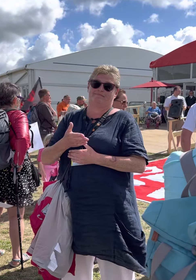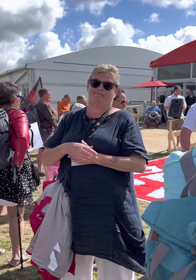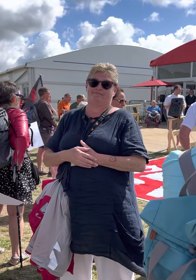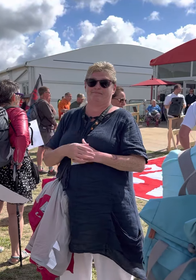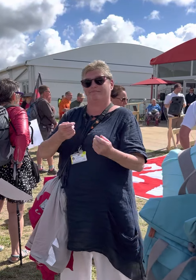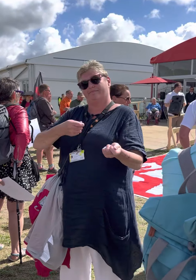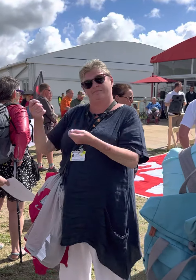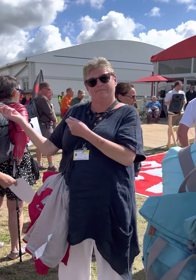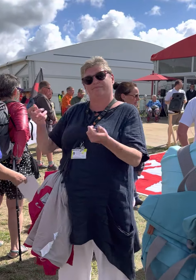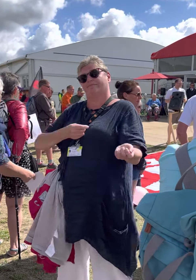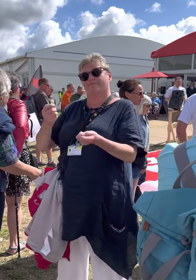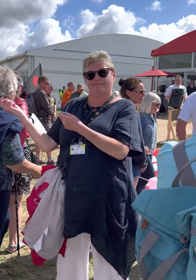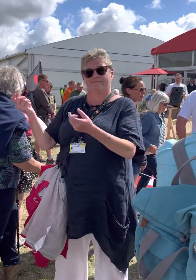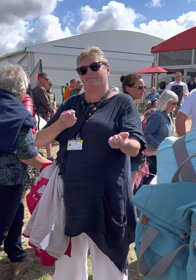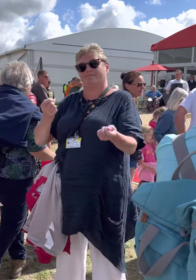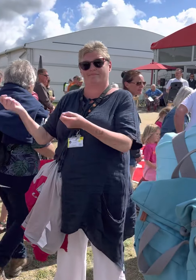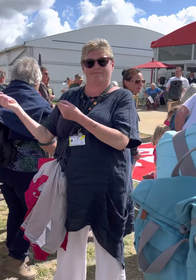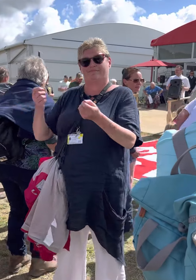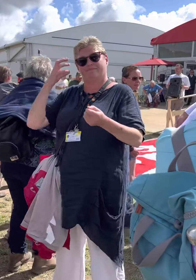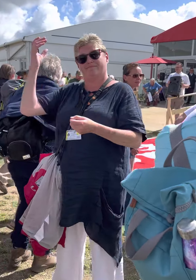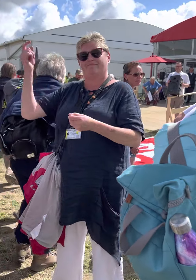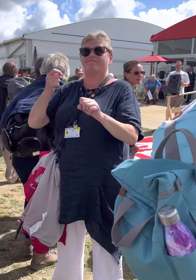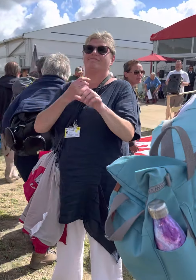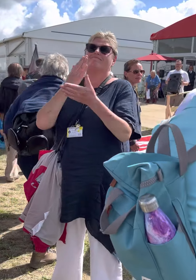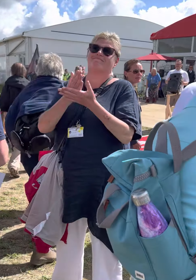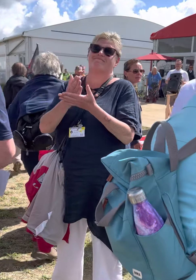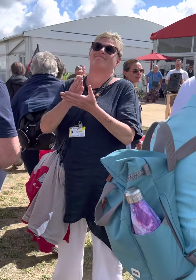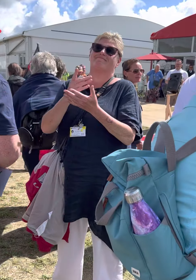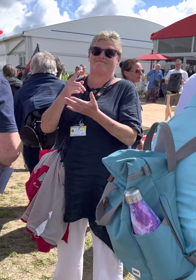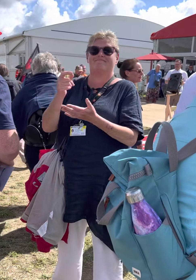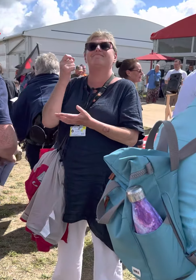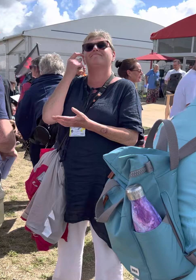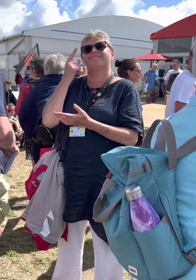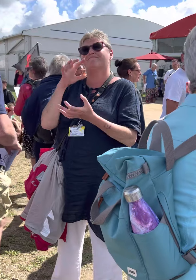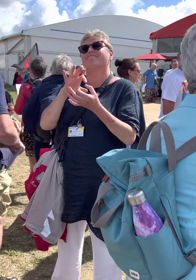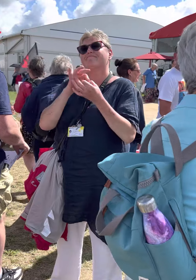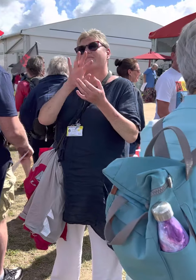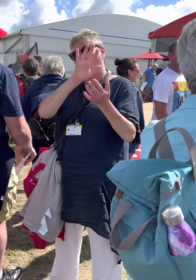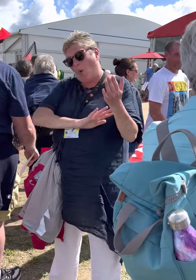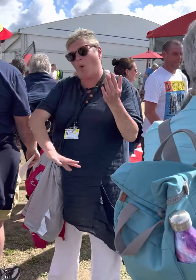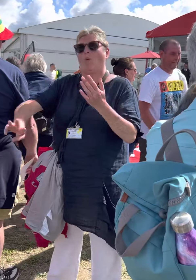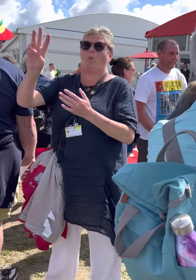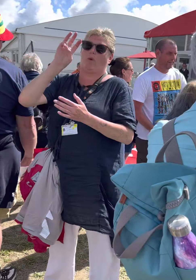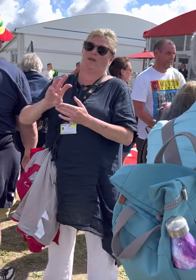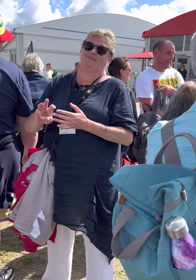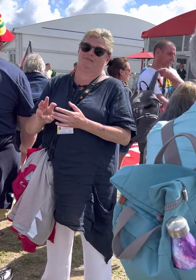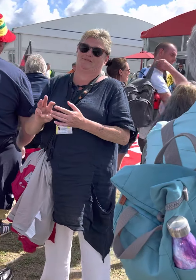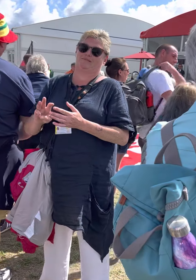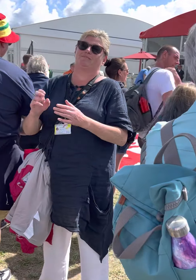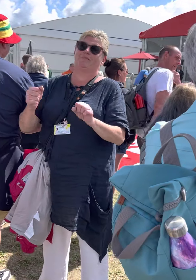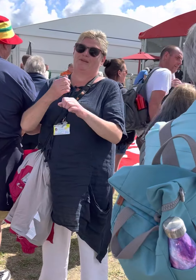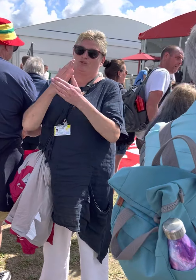a newn ni basio nhw i'r Llywodraeth, fel bod nhw'n sicrhau bod nhw'n gweithredu ar bydd ein holl gymunedau ni,